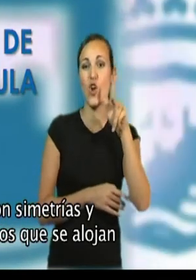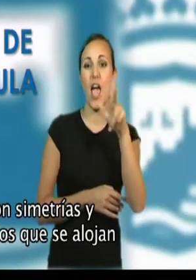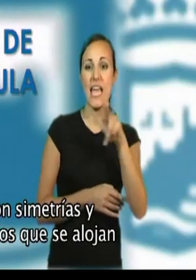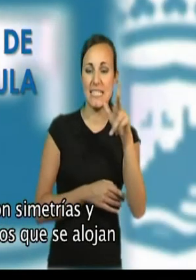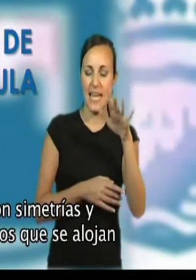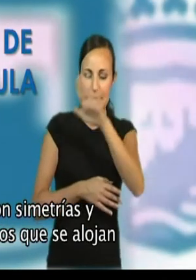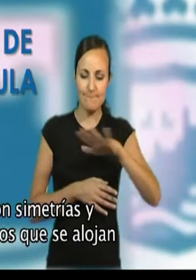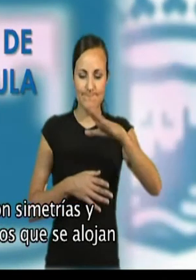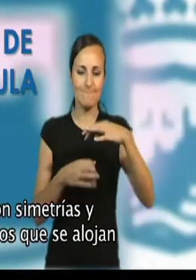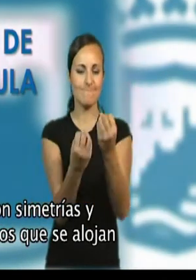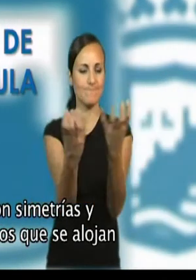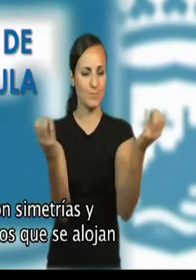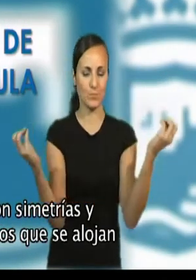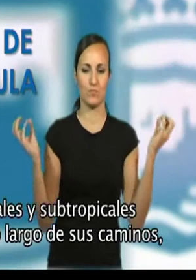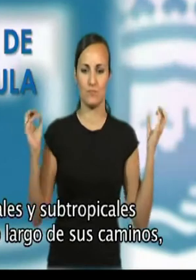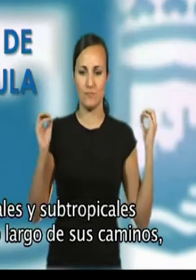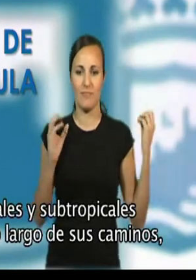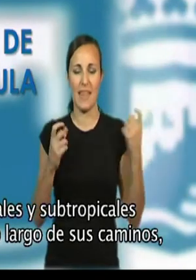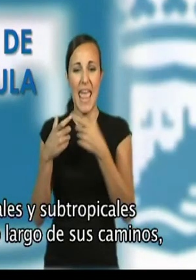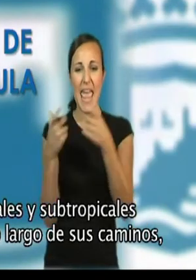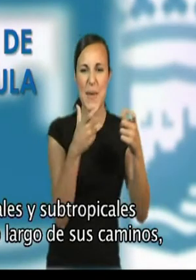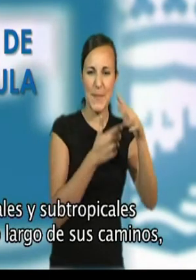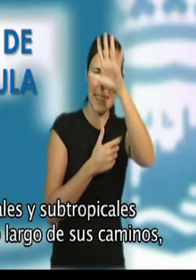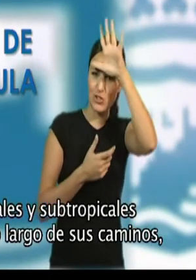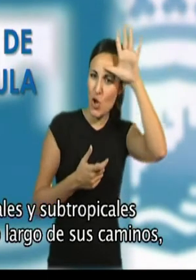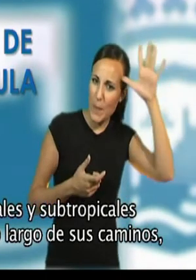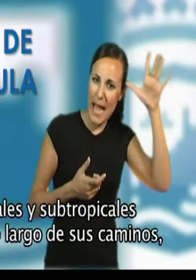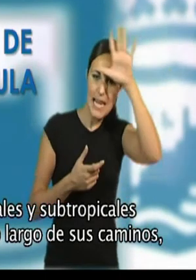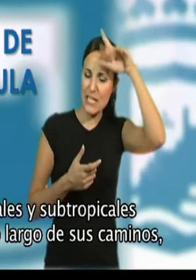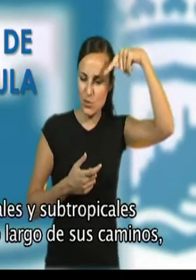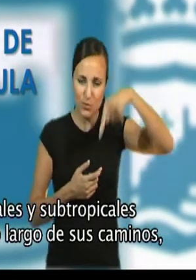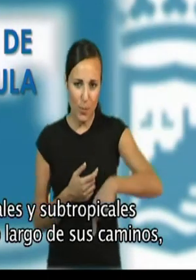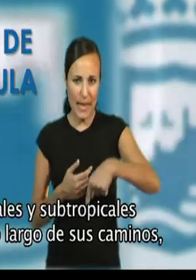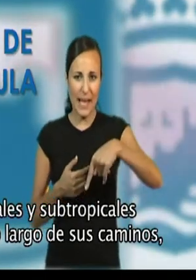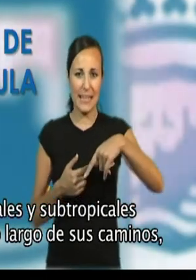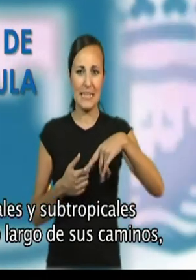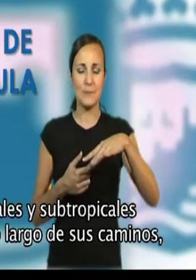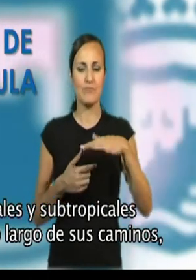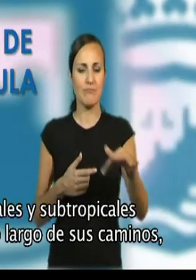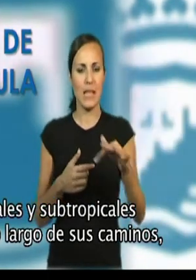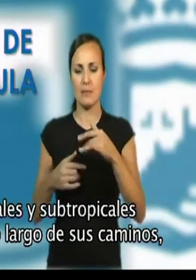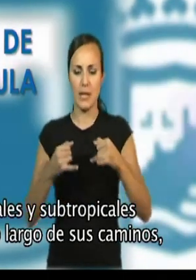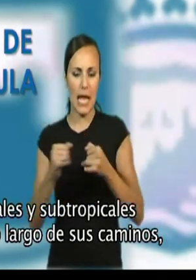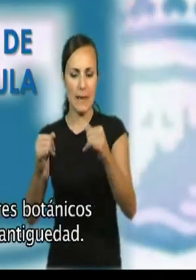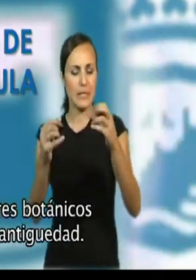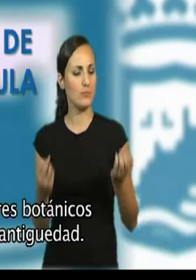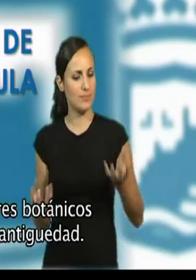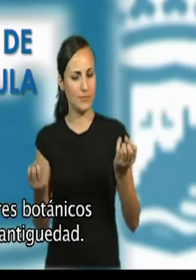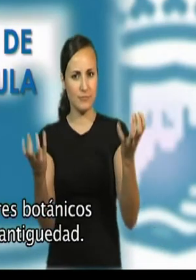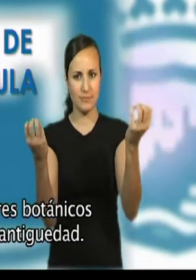y parterres, en los que se alojan especies tropicales y subtropicales que se disponen a lo largo de sus caminos, y ejemplares